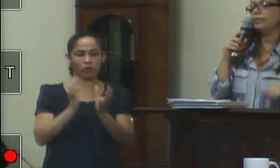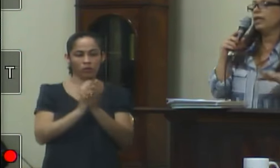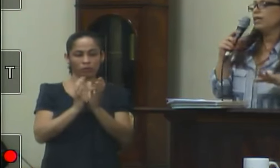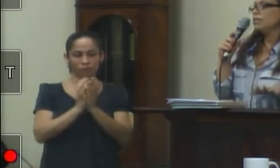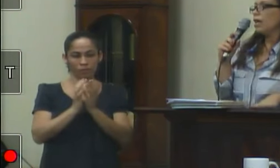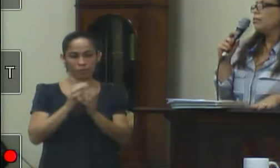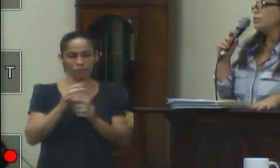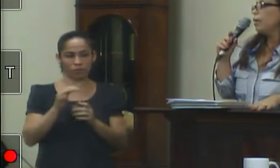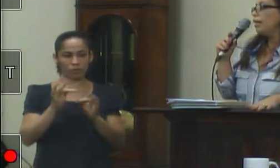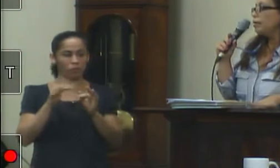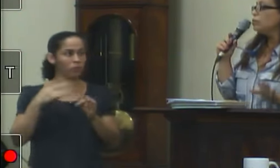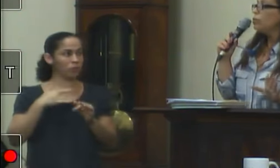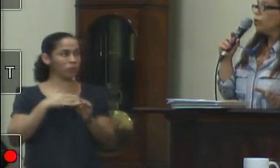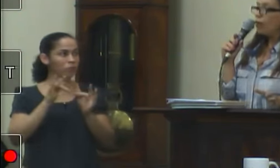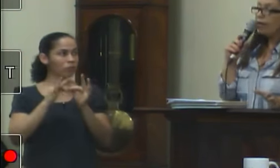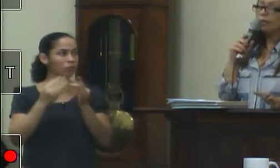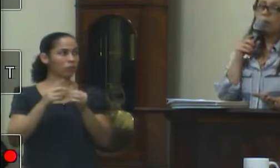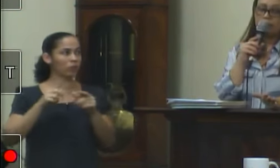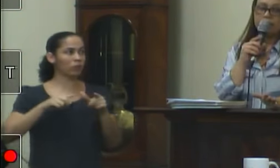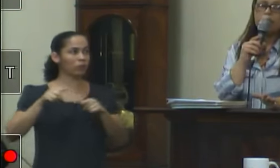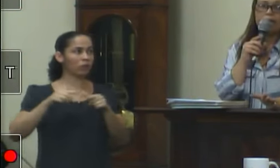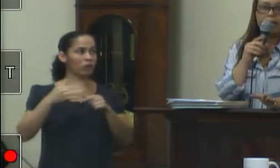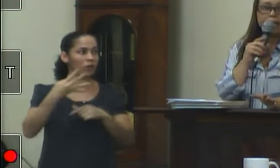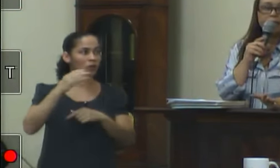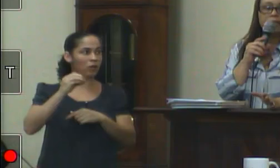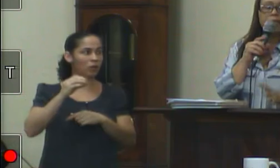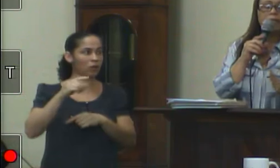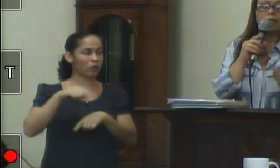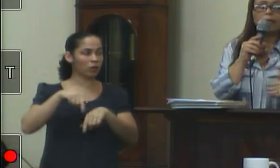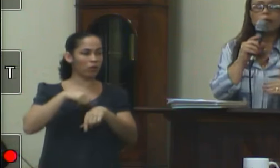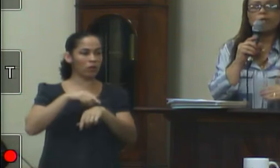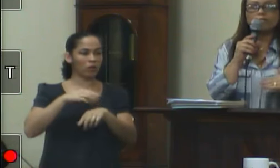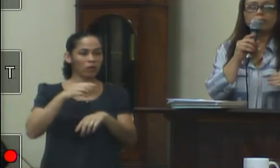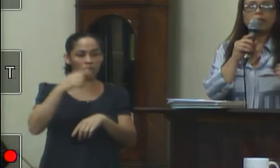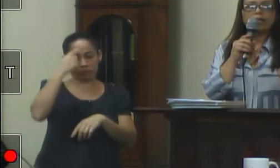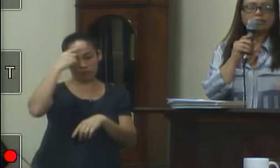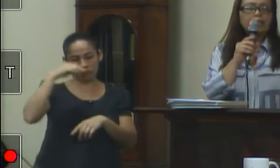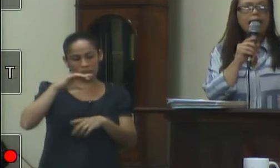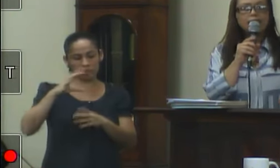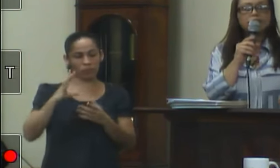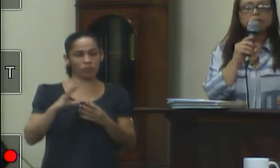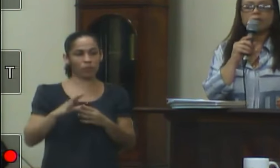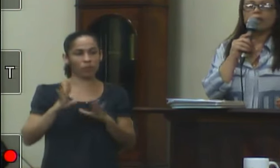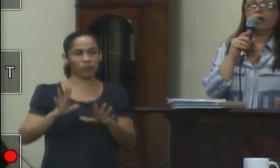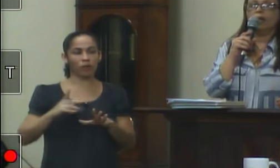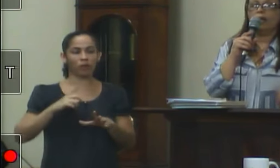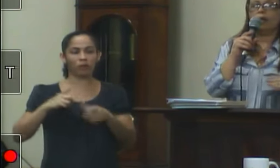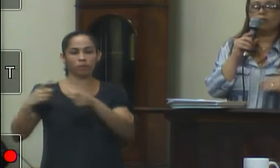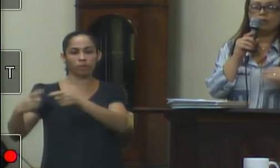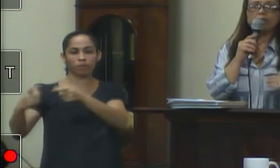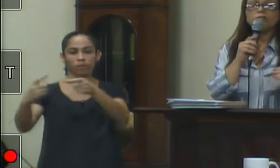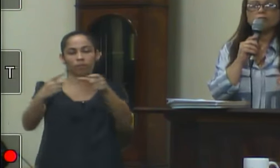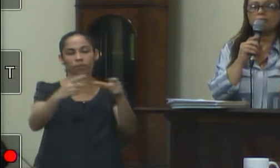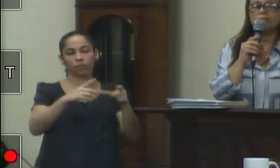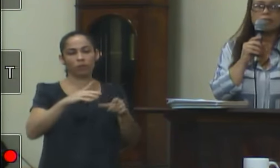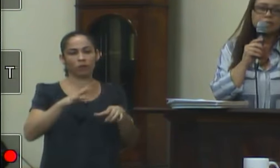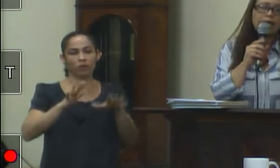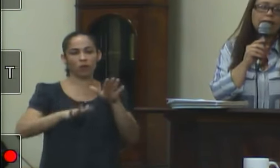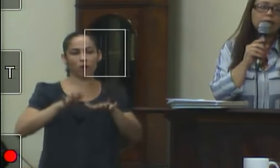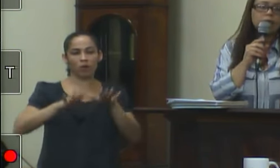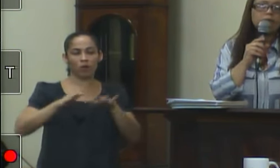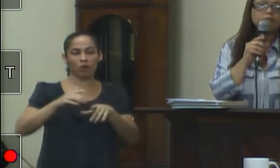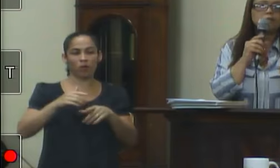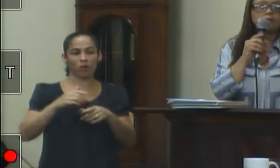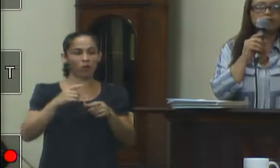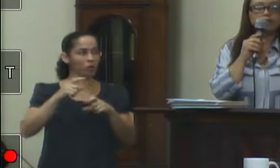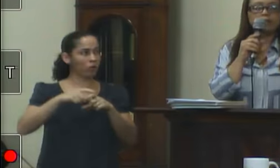família, estarão trabalhando 40 horas semanais. Então, em algumas localidades, alguns médicos não